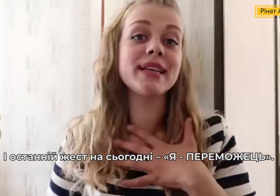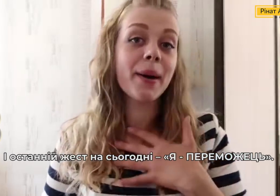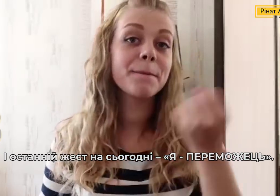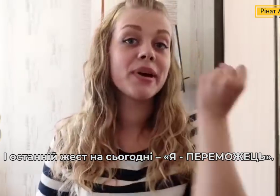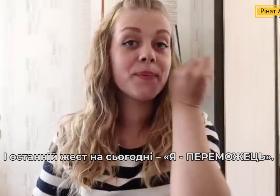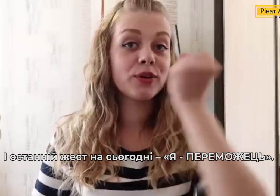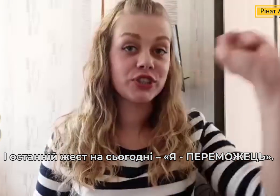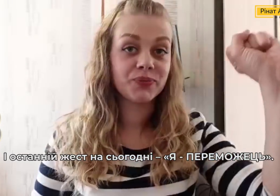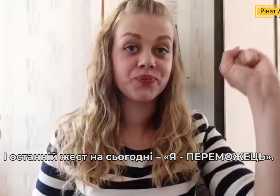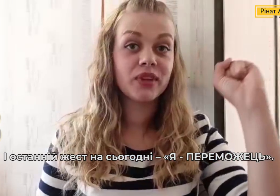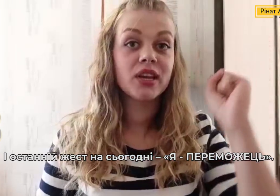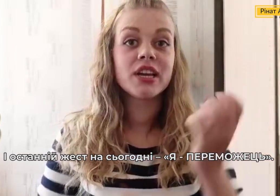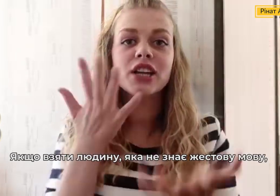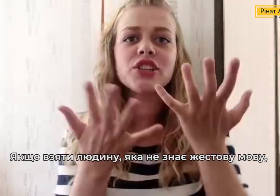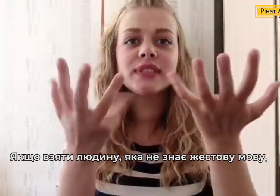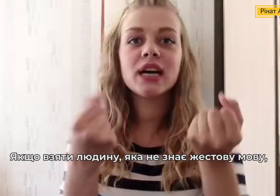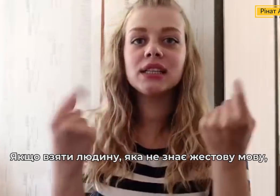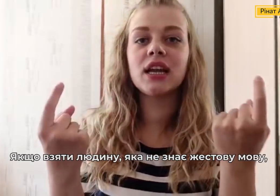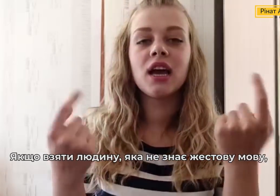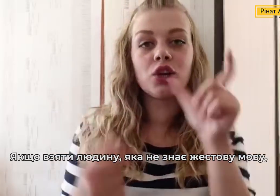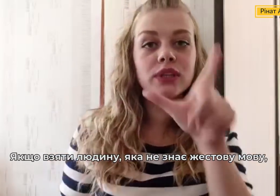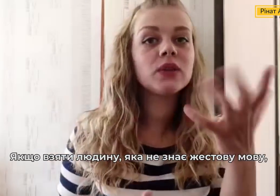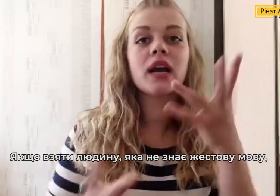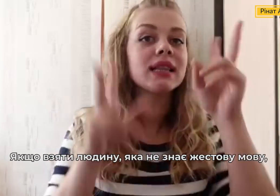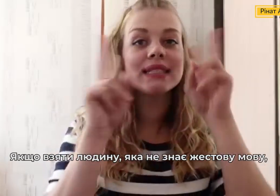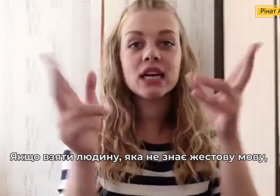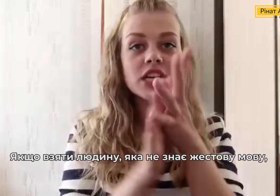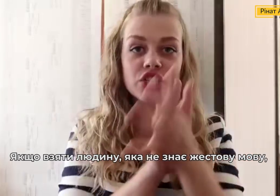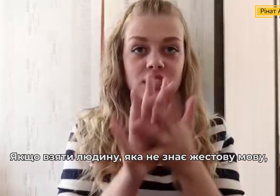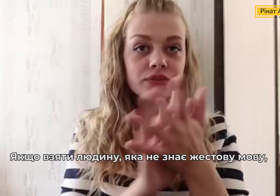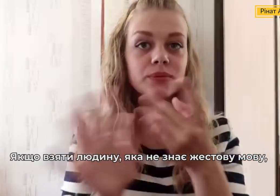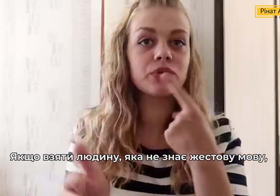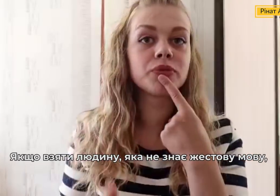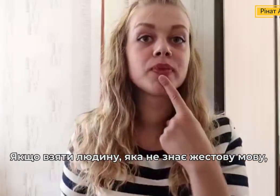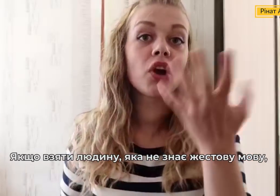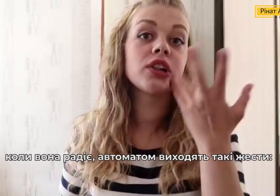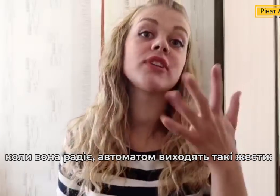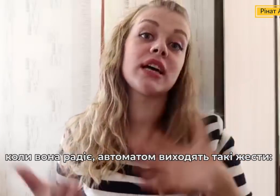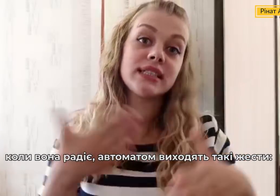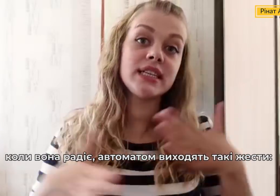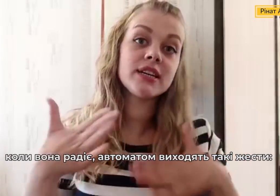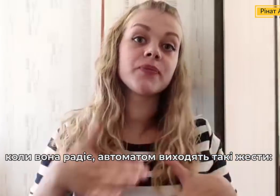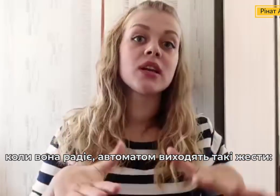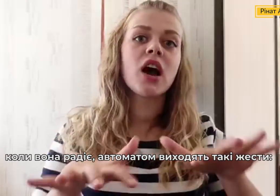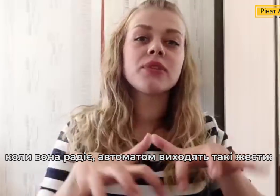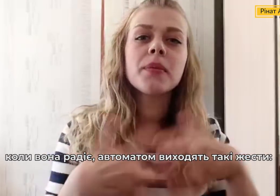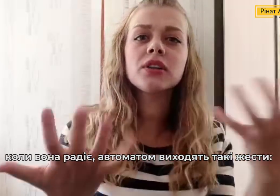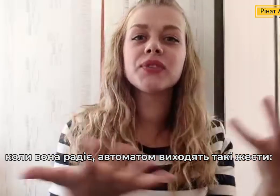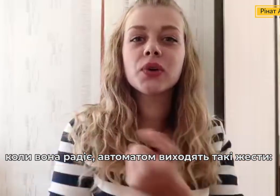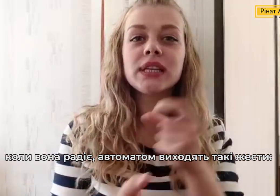я переможець. Якщо взяти людину, яка не знає жестову мову, коли вона радіє, автоматом виходять